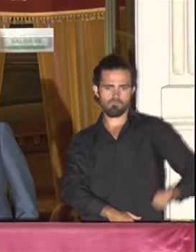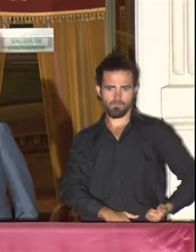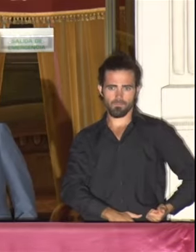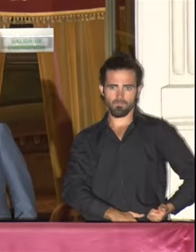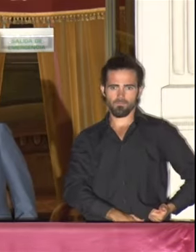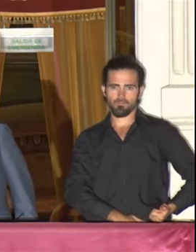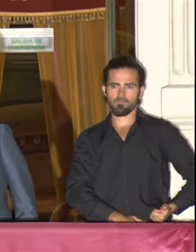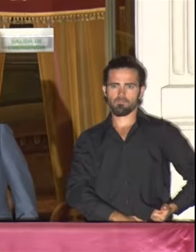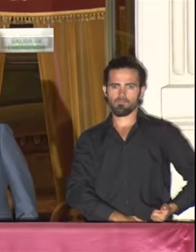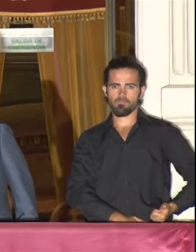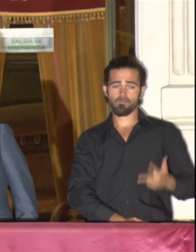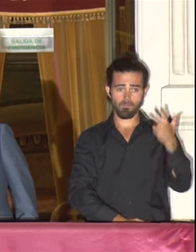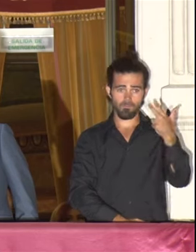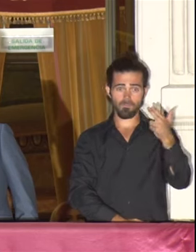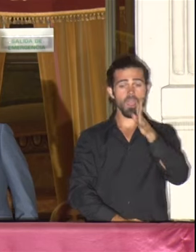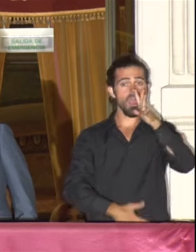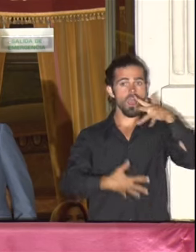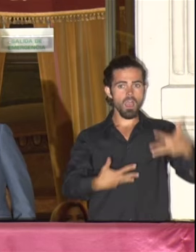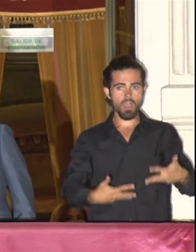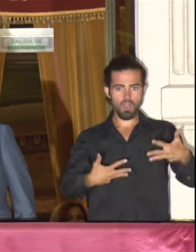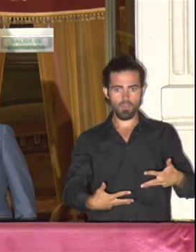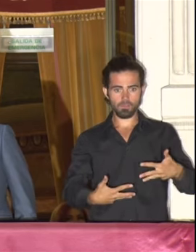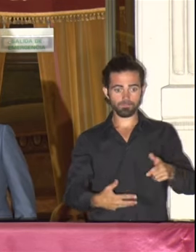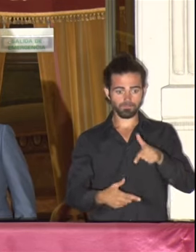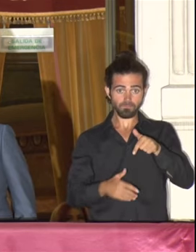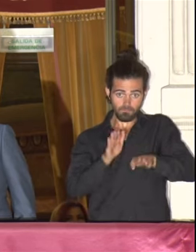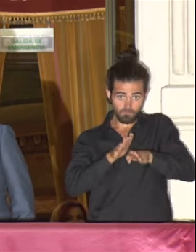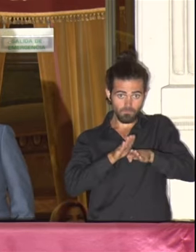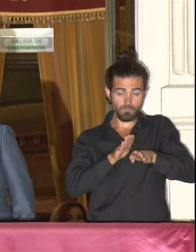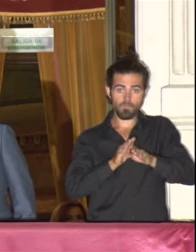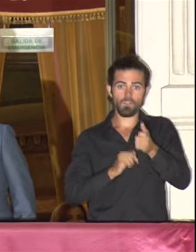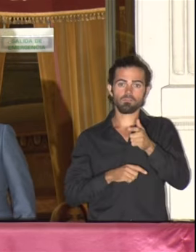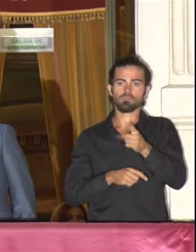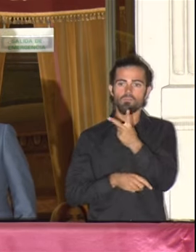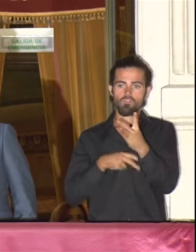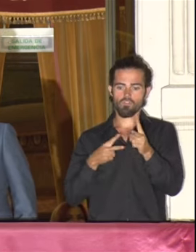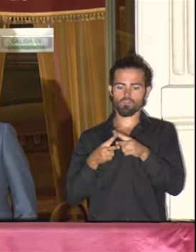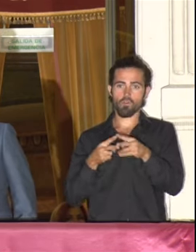De estas tijeras existen dos que han llegado hasta nuestros días, muy bien conservadas,